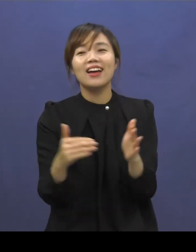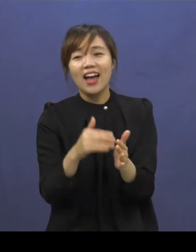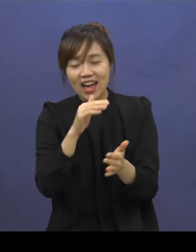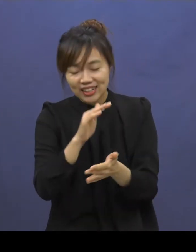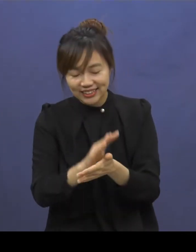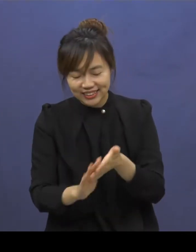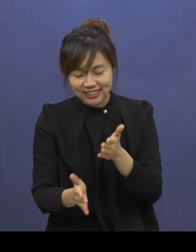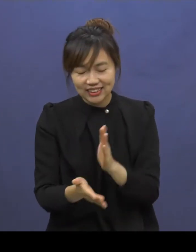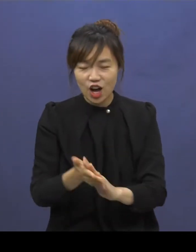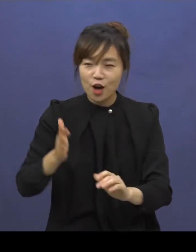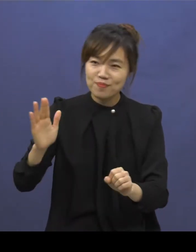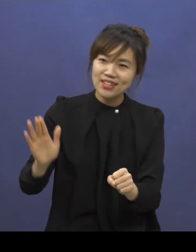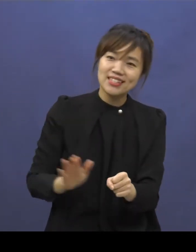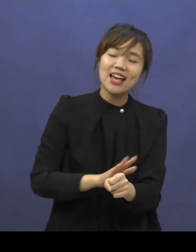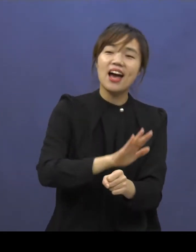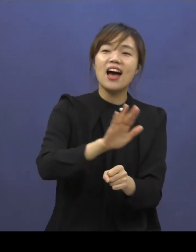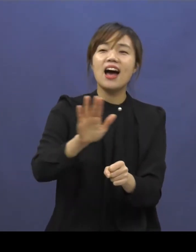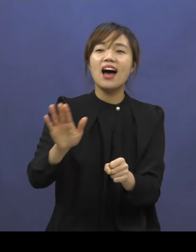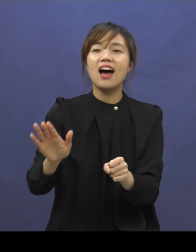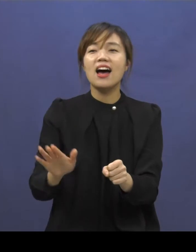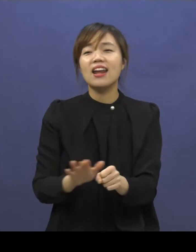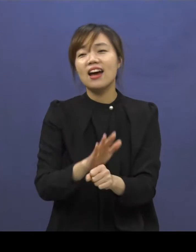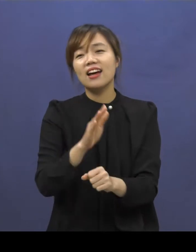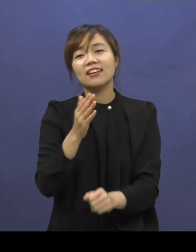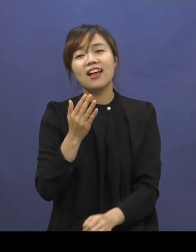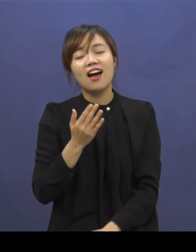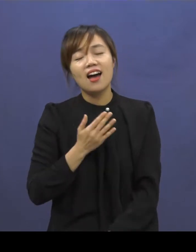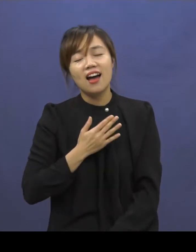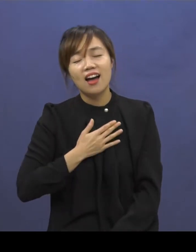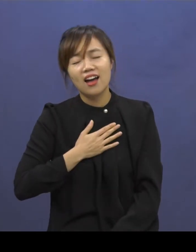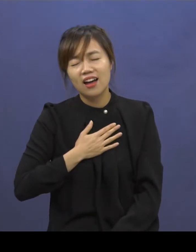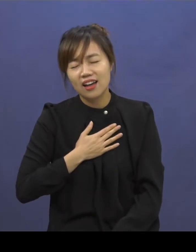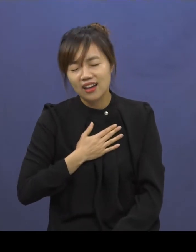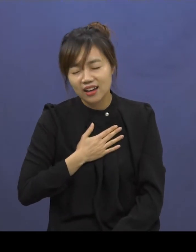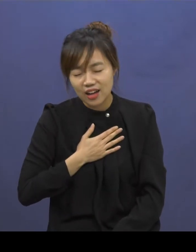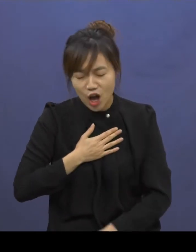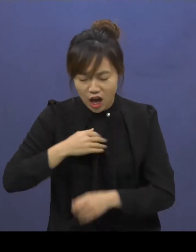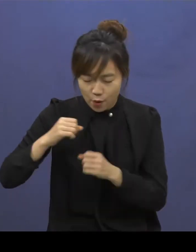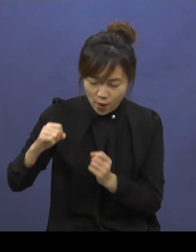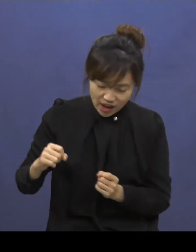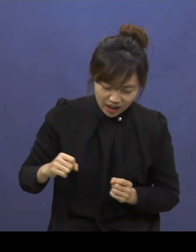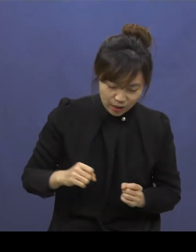끝없는 사랑 날